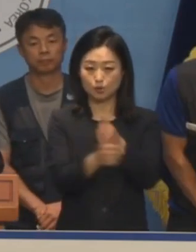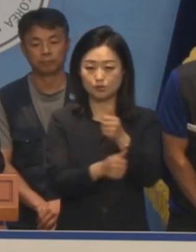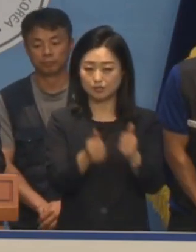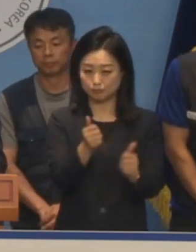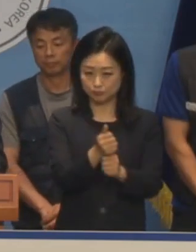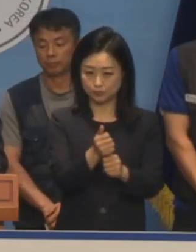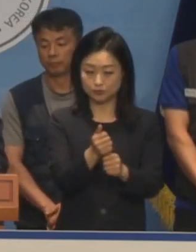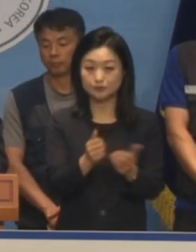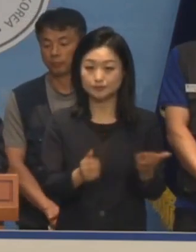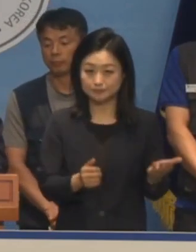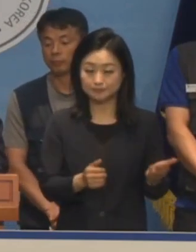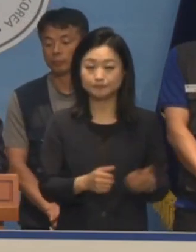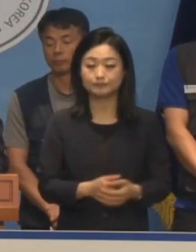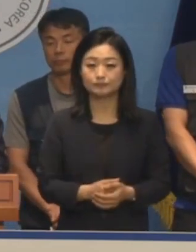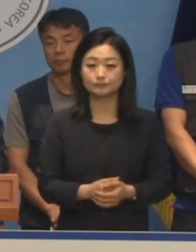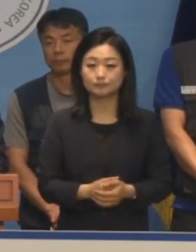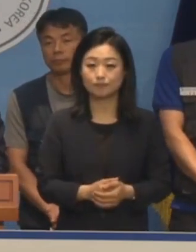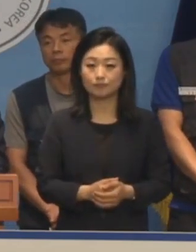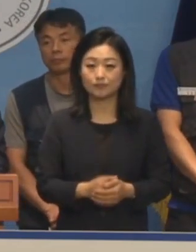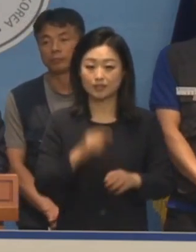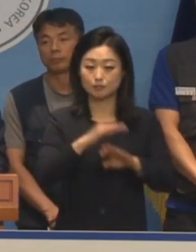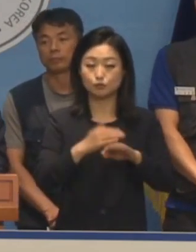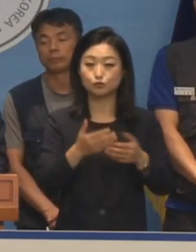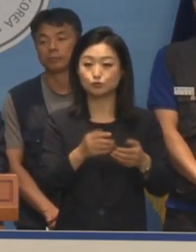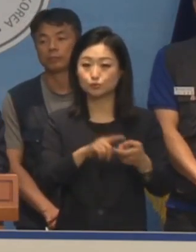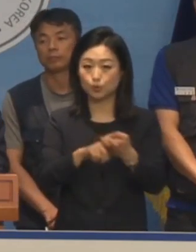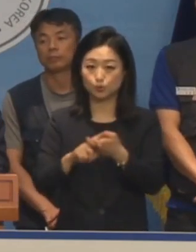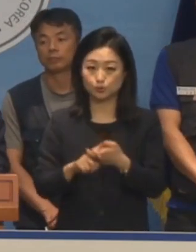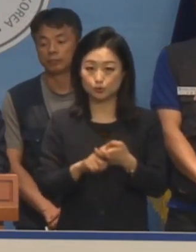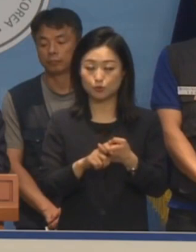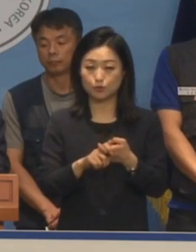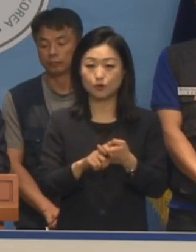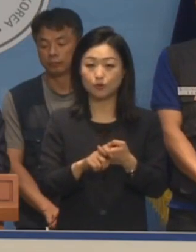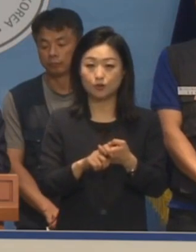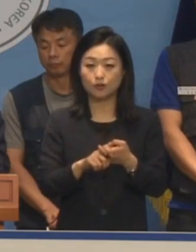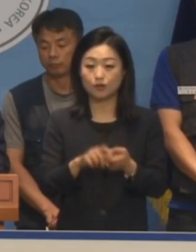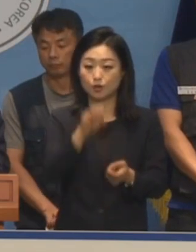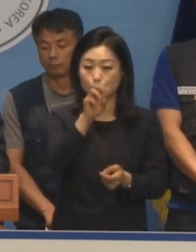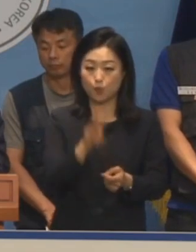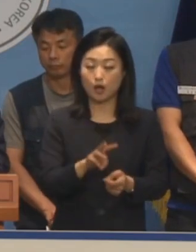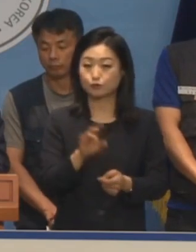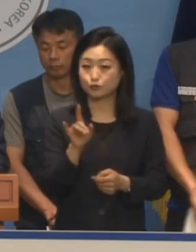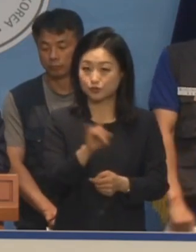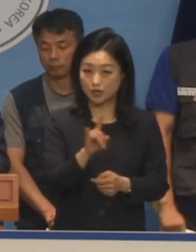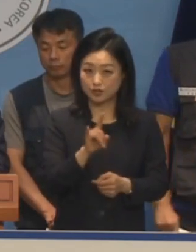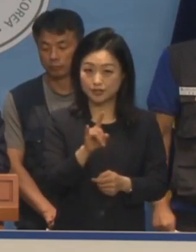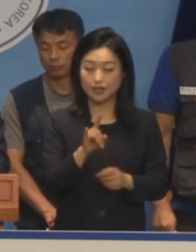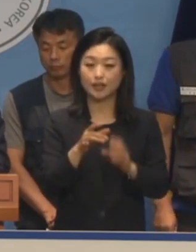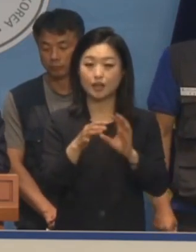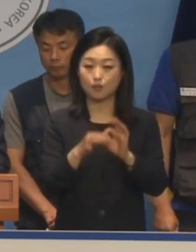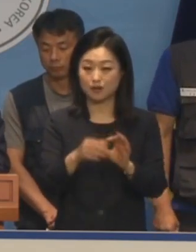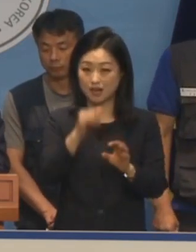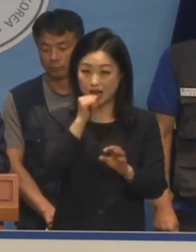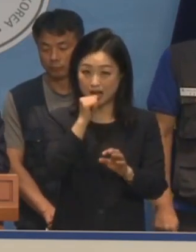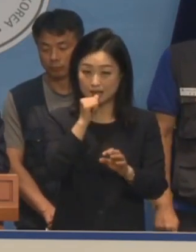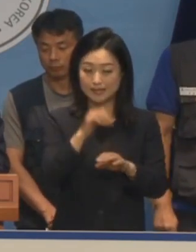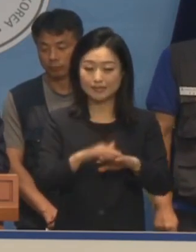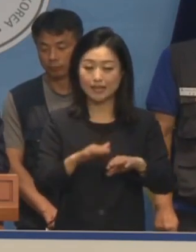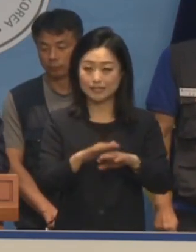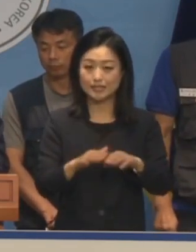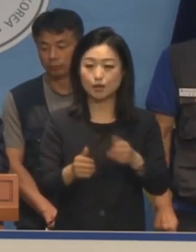참석하셨습니다 호총 광주전남지부 현대제철 대법 승소 부당인사 저지 대책위원회 오상민 대책